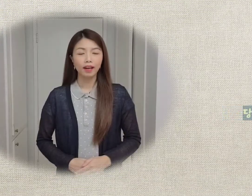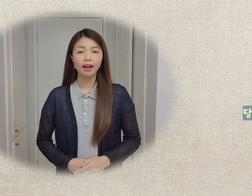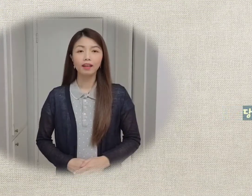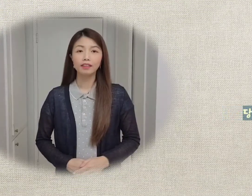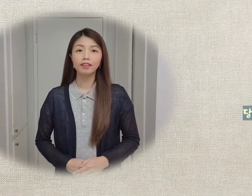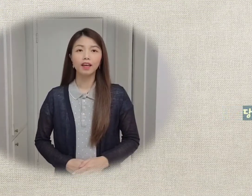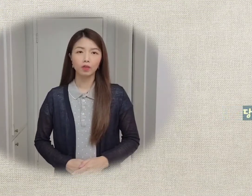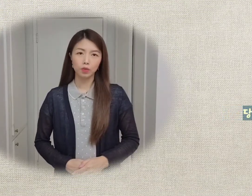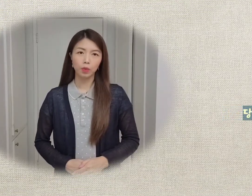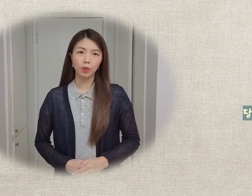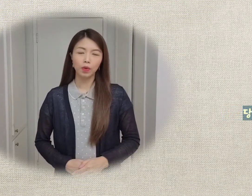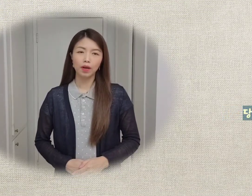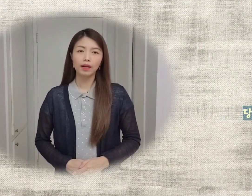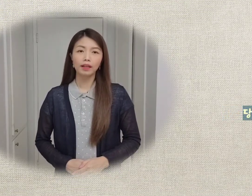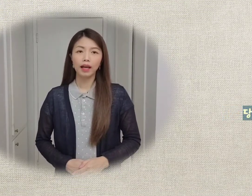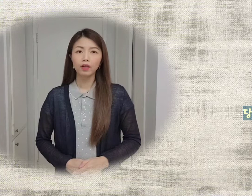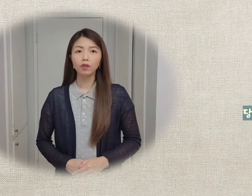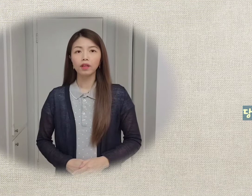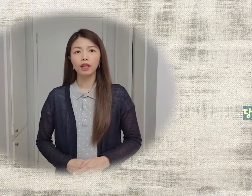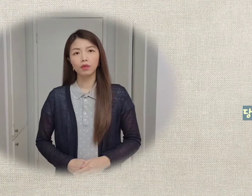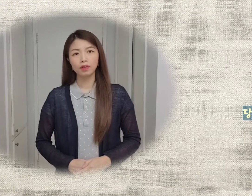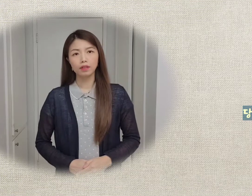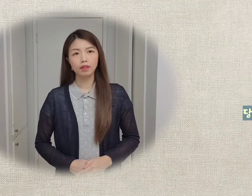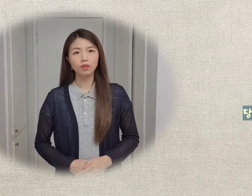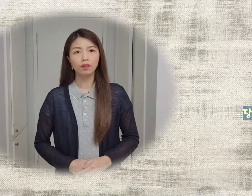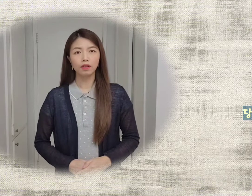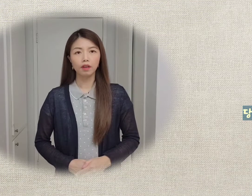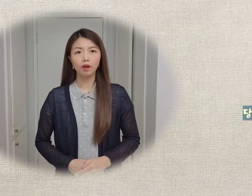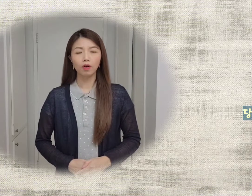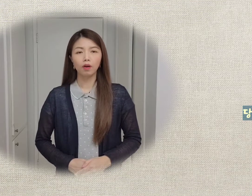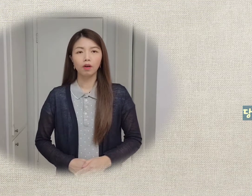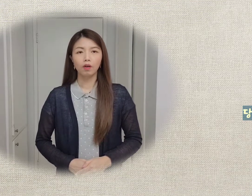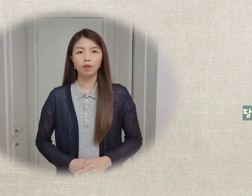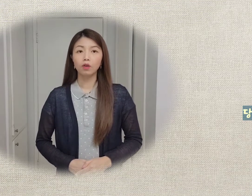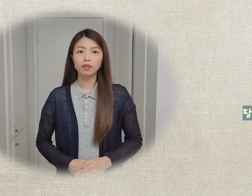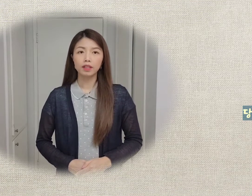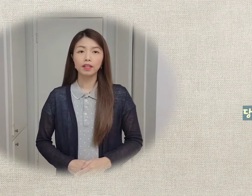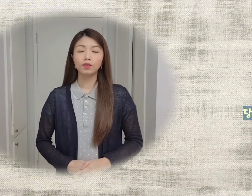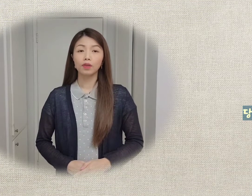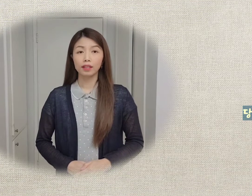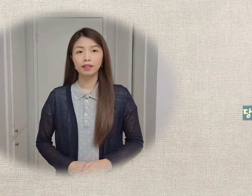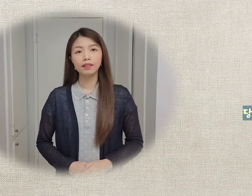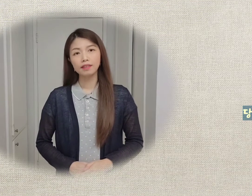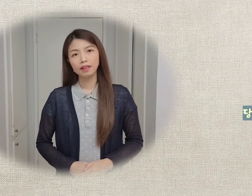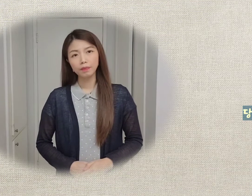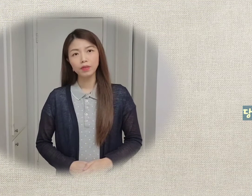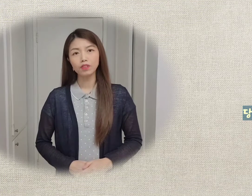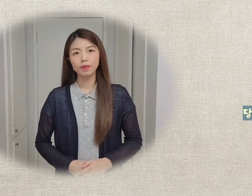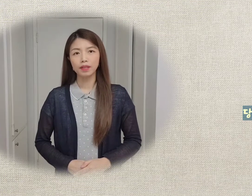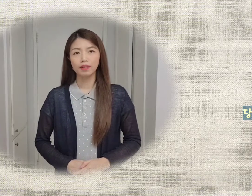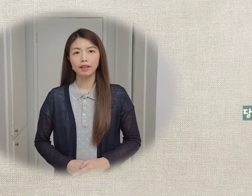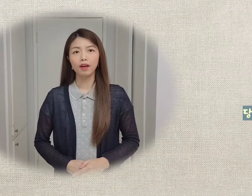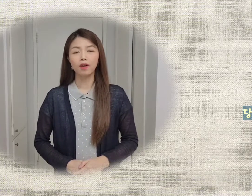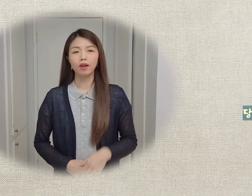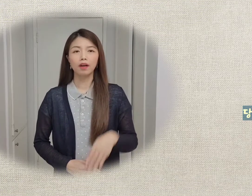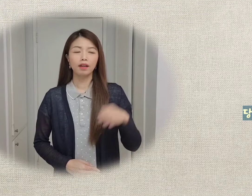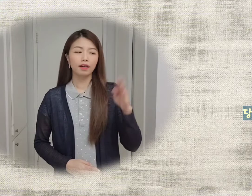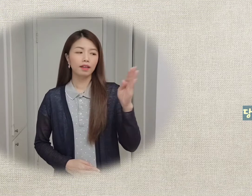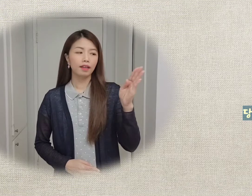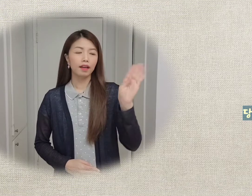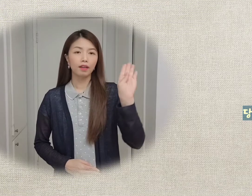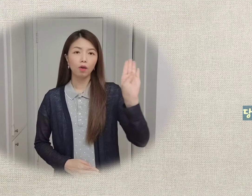것 아니라 은혜였소. 당연하다라고 하는 뜻의 수어는요, 역시 두 가지 뜻을 합해 주시면